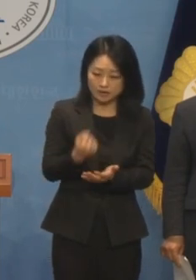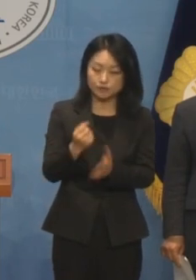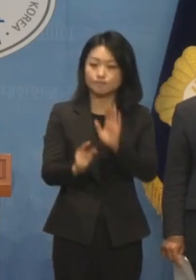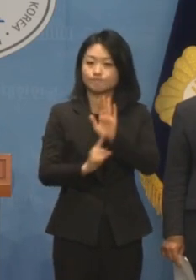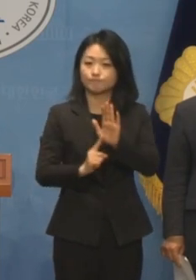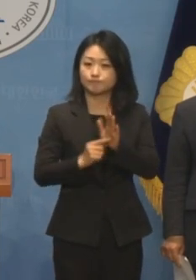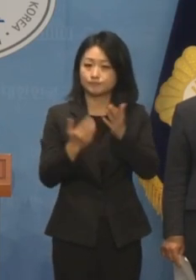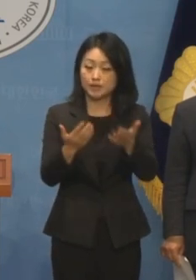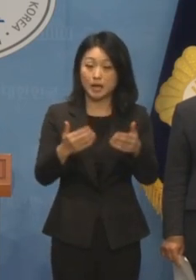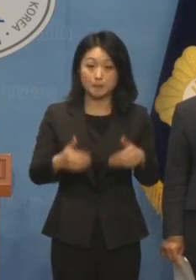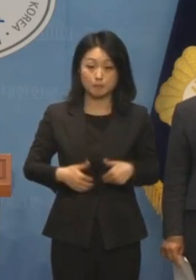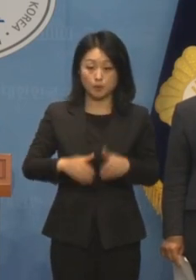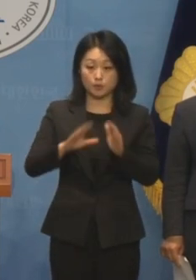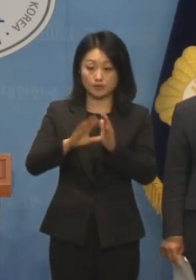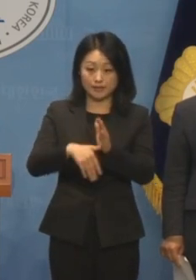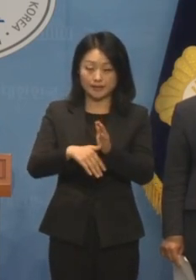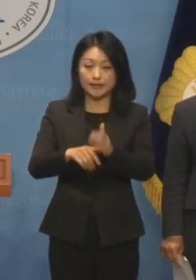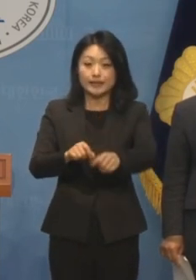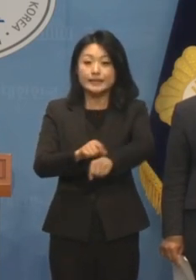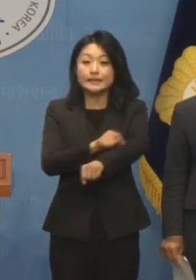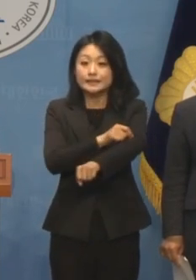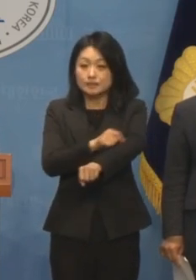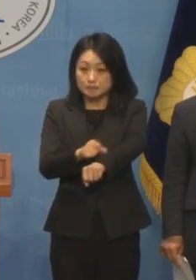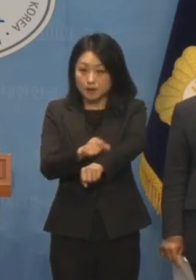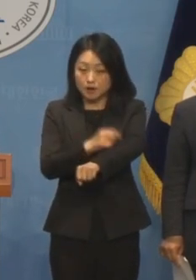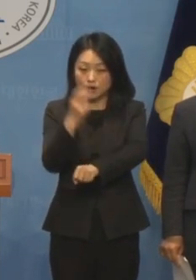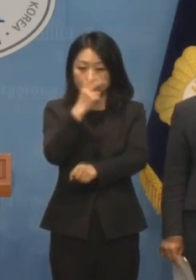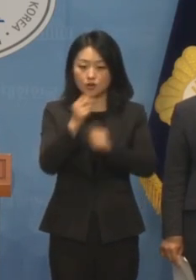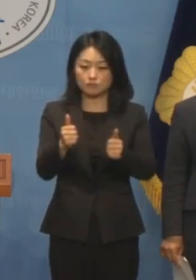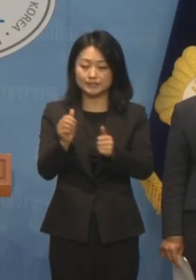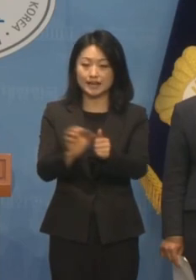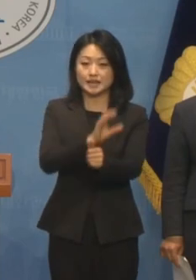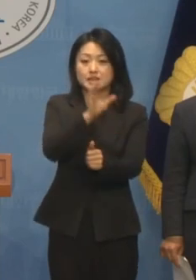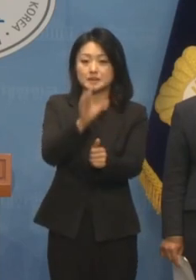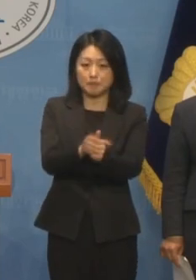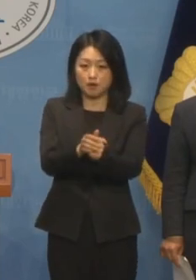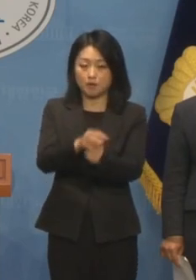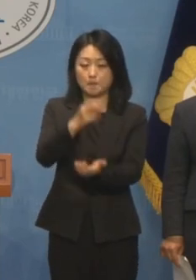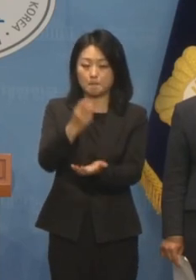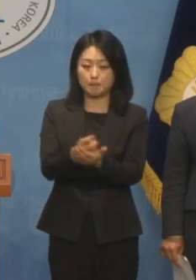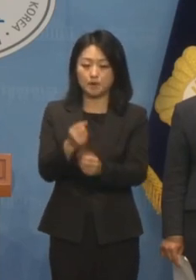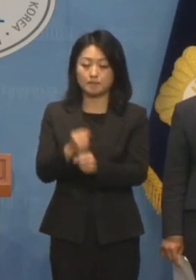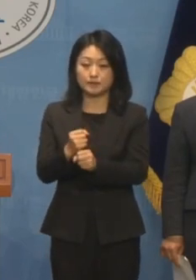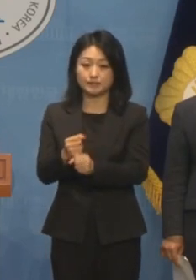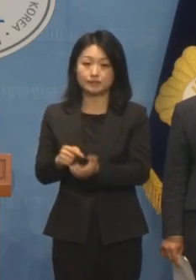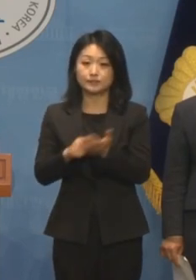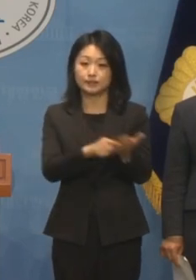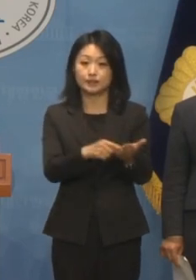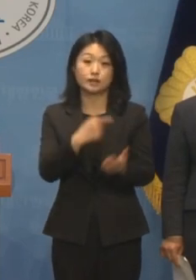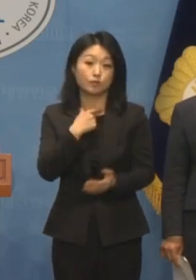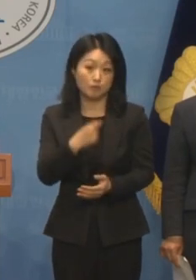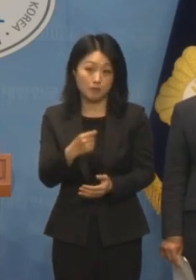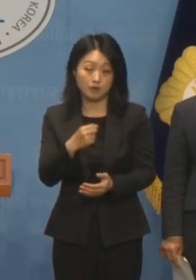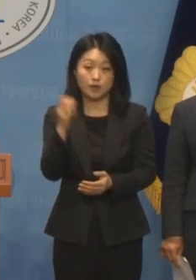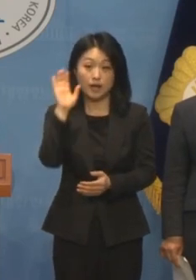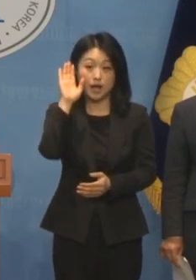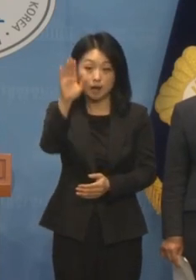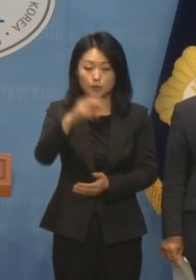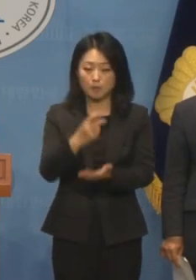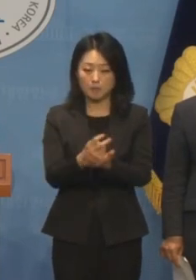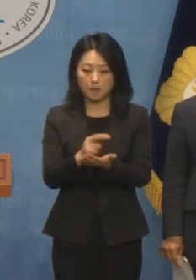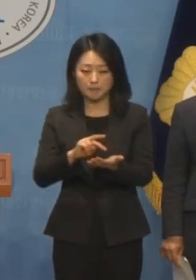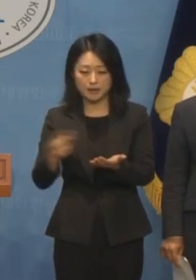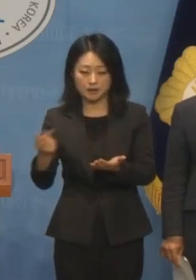필요하면 특별 검사를 임명하는 법안을 발의하기도 하고 제도 개선 방안도